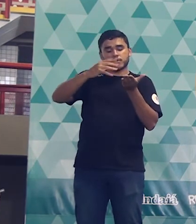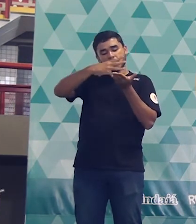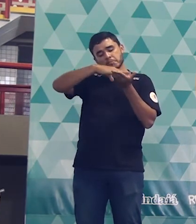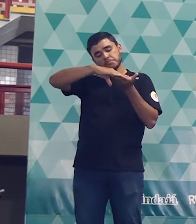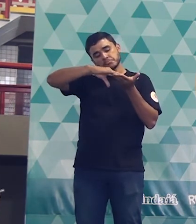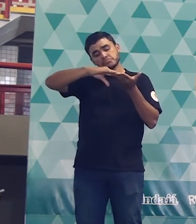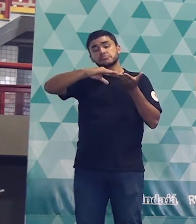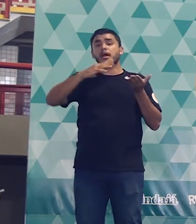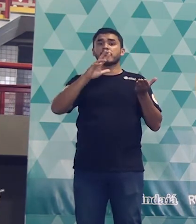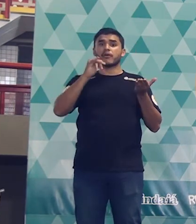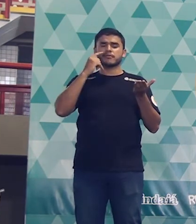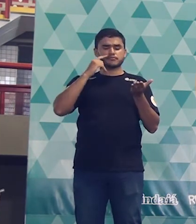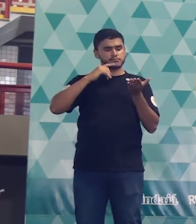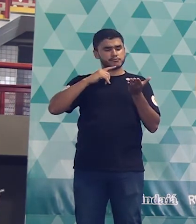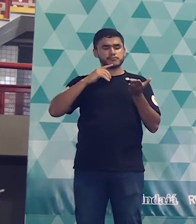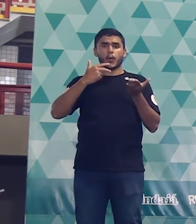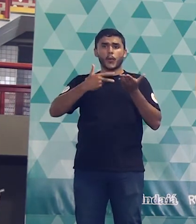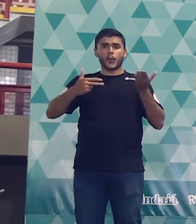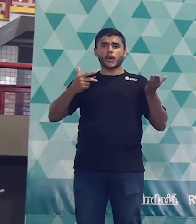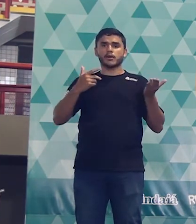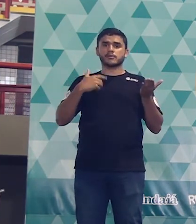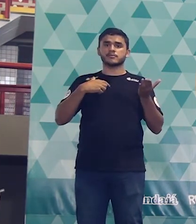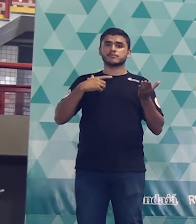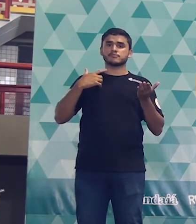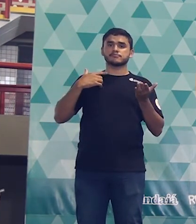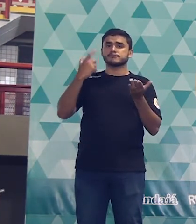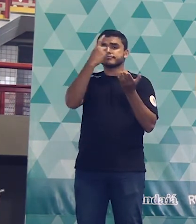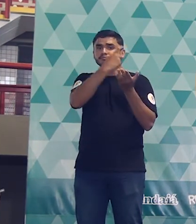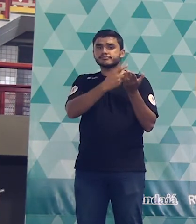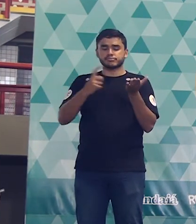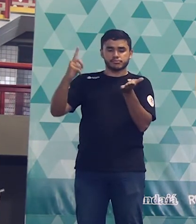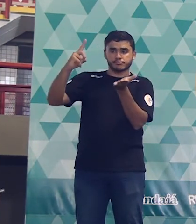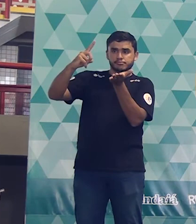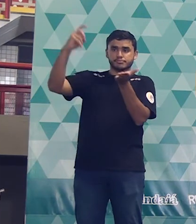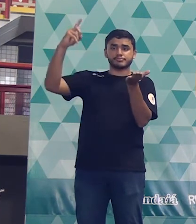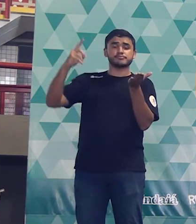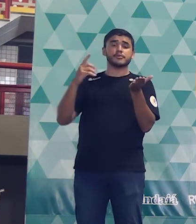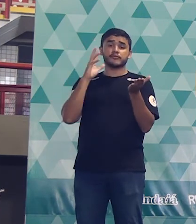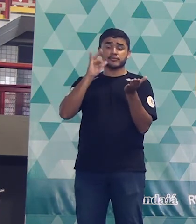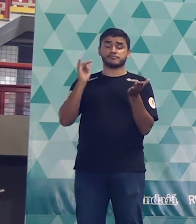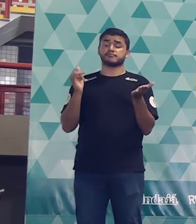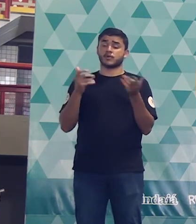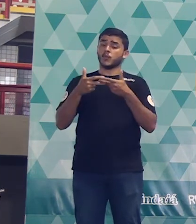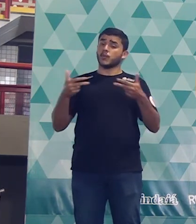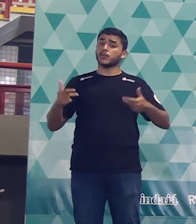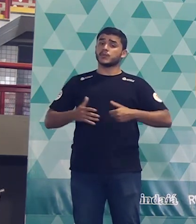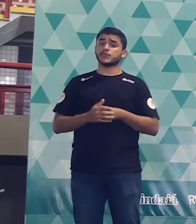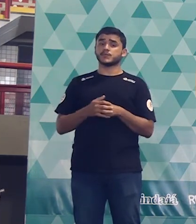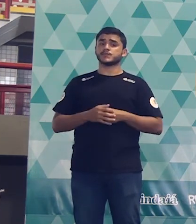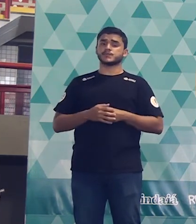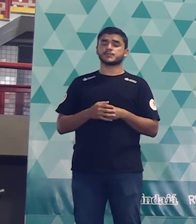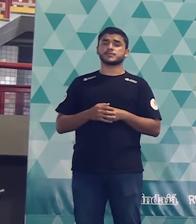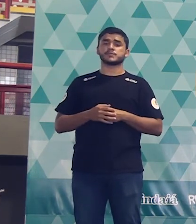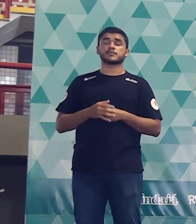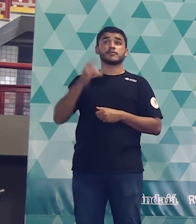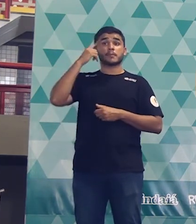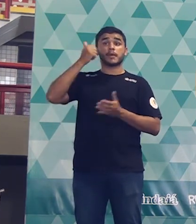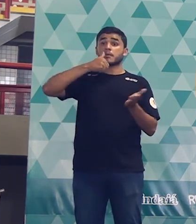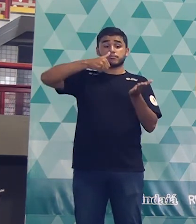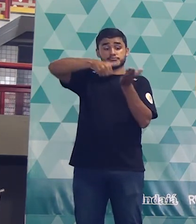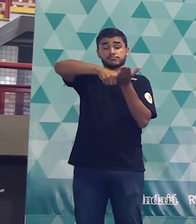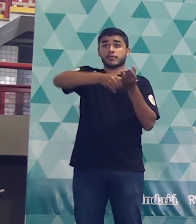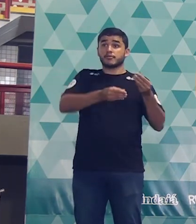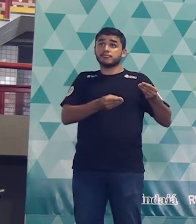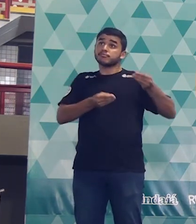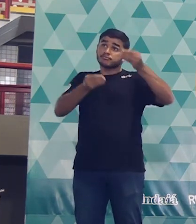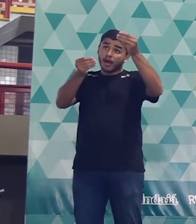letra. Tinha um perfume ali, né? Só cheirava. Havia a expectativa de mandar a carta e a expectativa do retorno da carta,